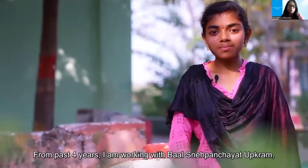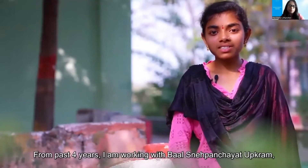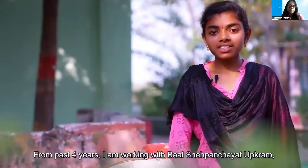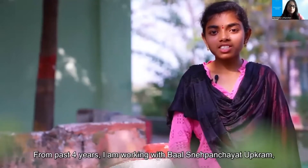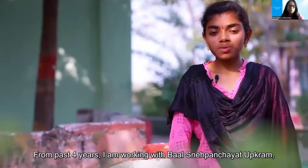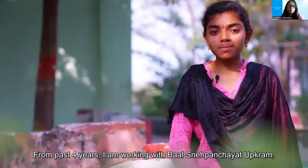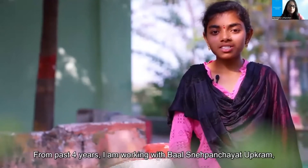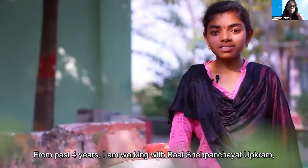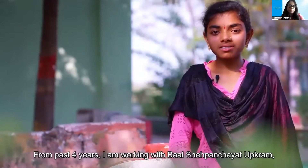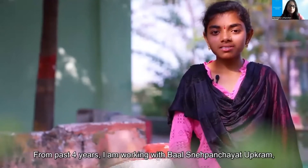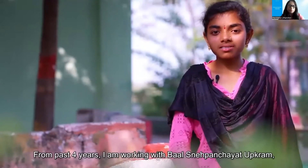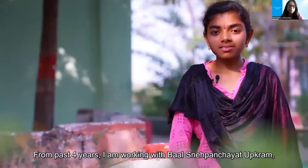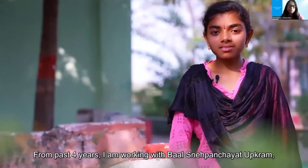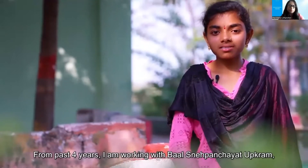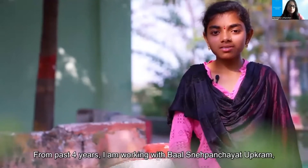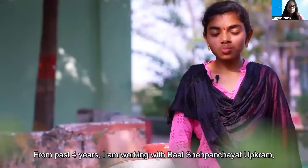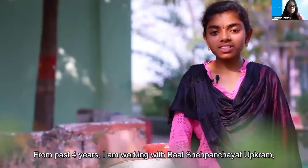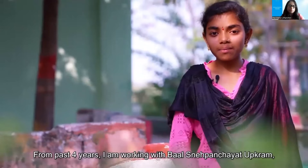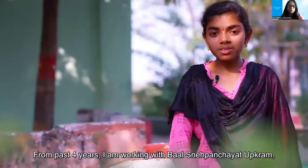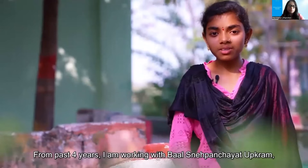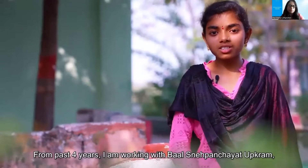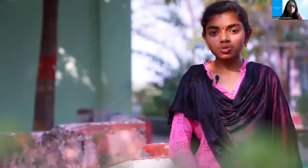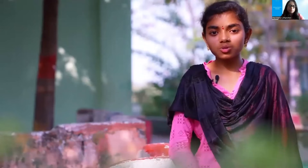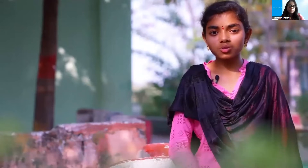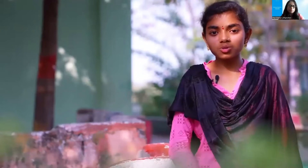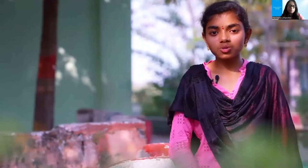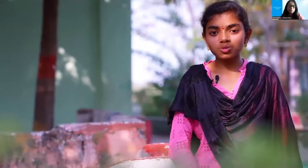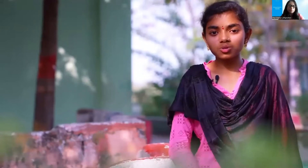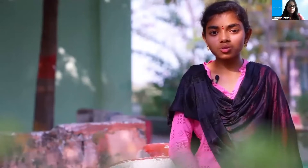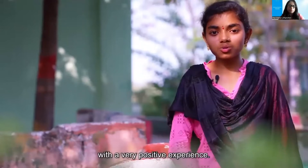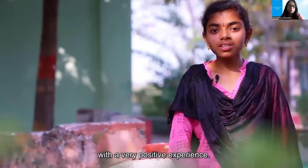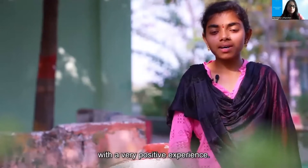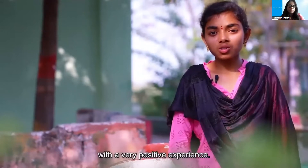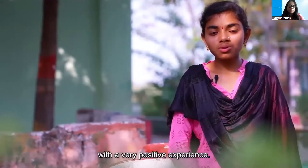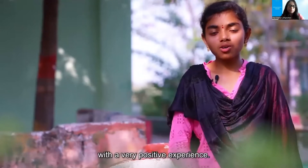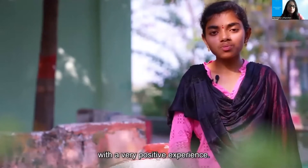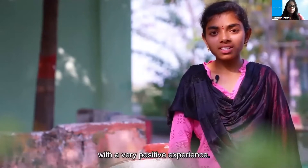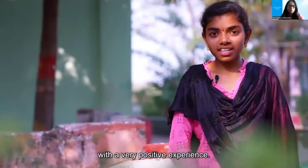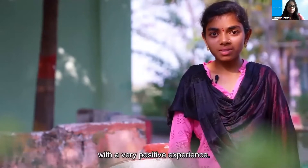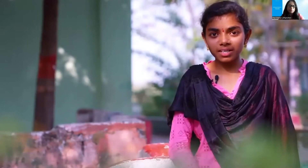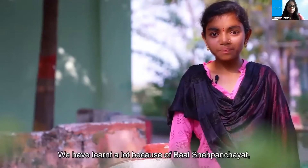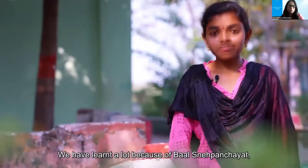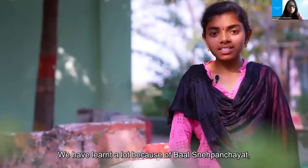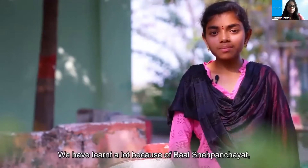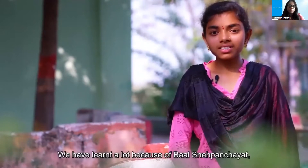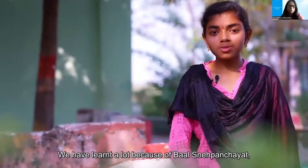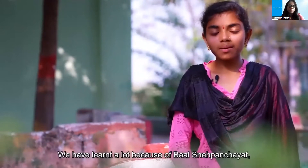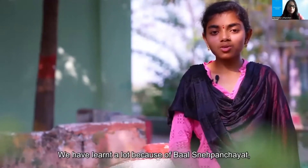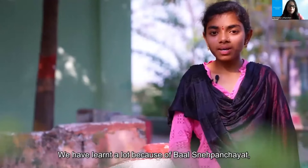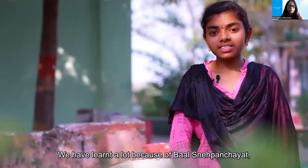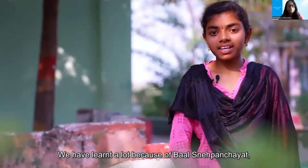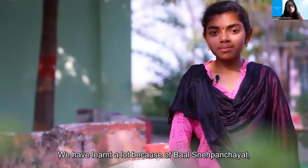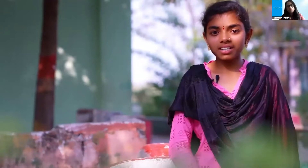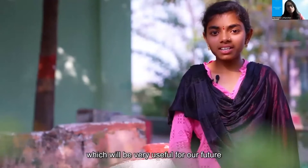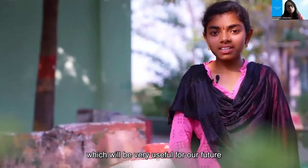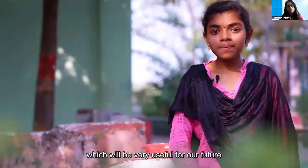बालस्नेही पंचायत या उपक्रमाशी सोबत काम करत असून माझा अनुभव हा खूप सकारात्मक आहे. बालस्नेही पंचायतमुळे आम्हाला